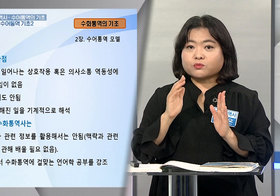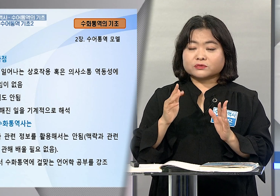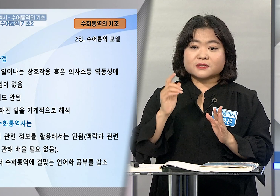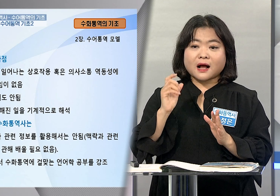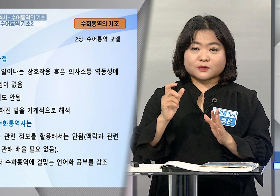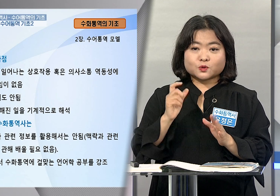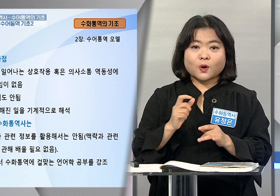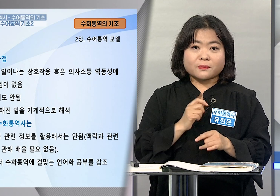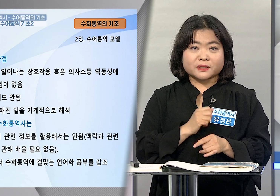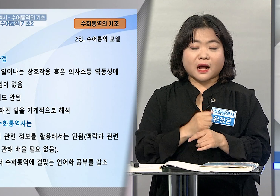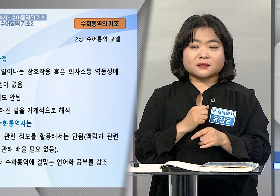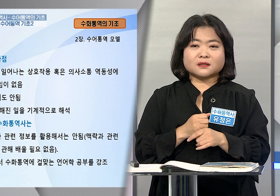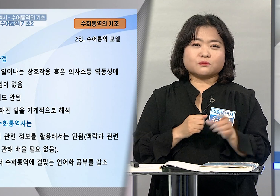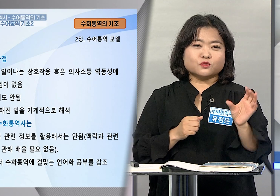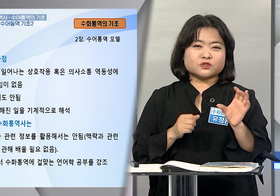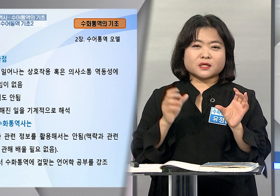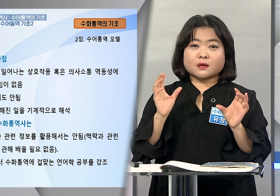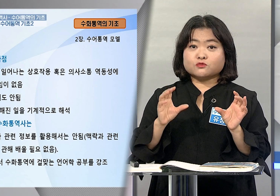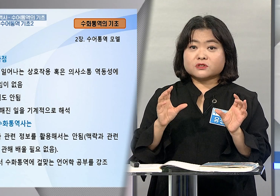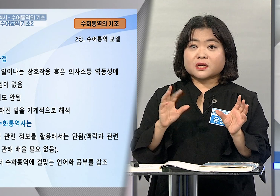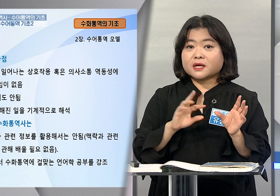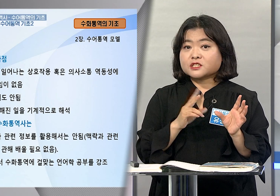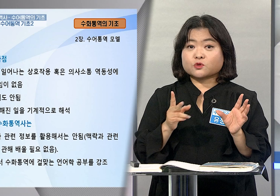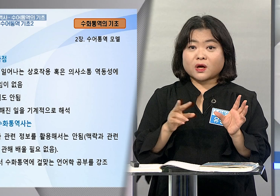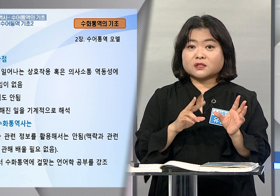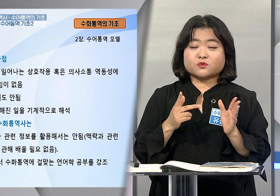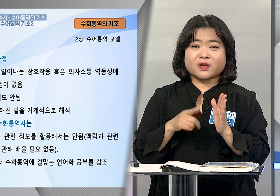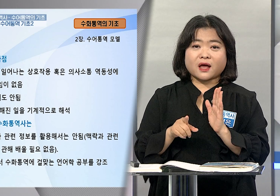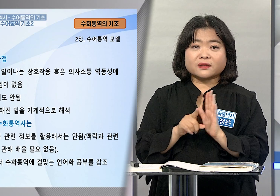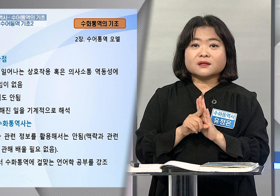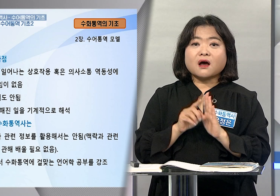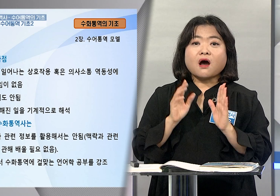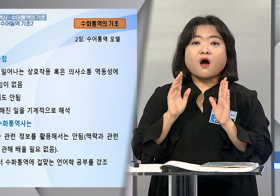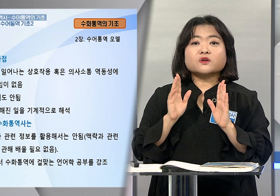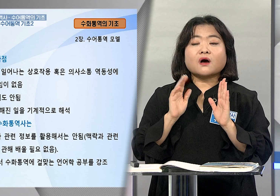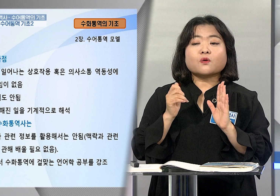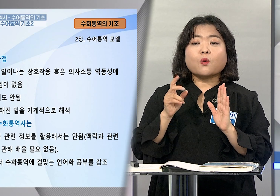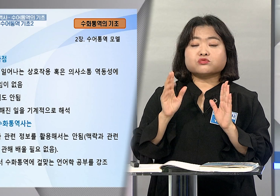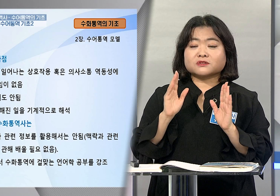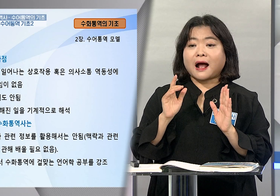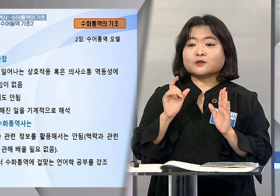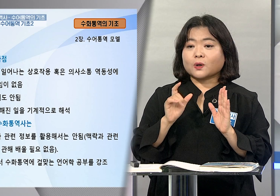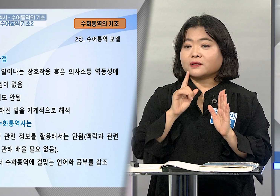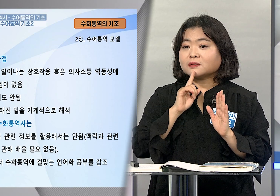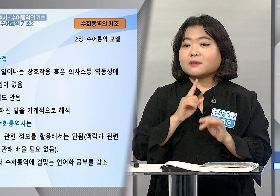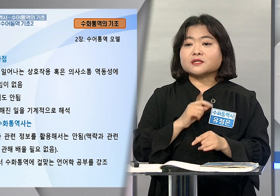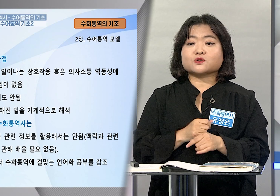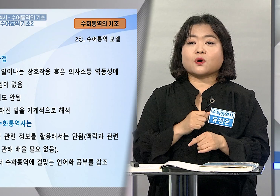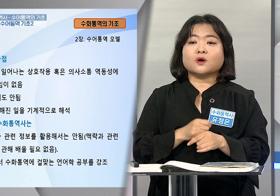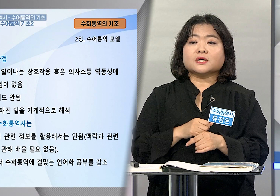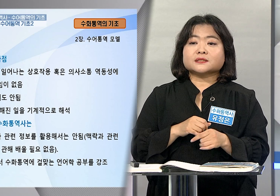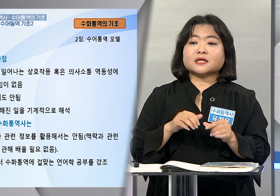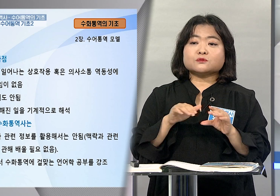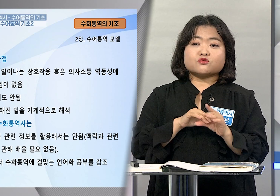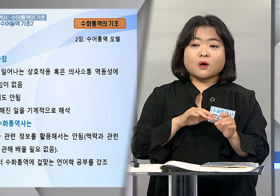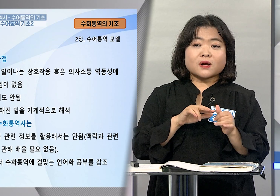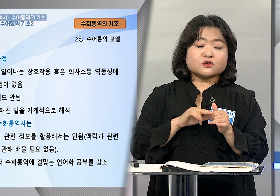공부를 강조합니다. 그러니까 문자 대 문자의 치환을 위한 언어학 공부를 강요한다는 말이죠. 사실 문화 관련